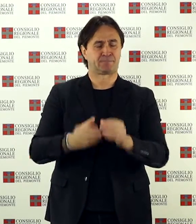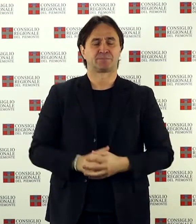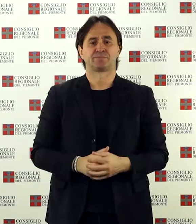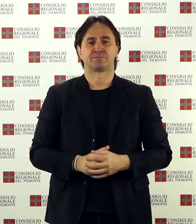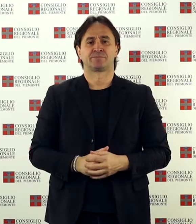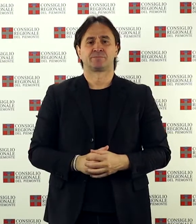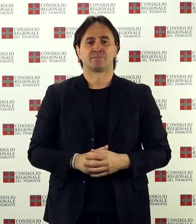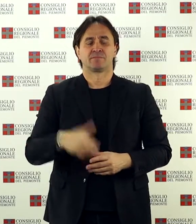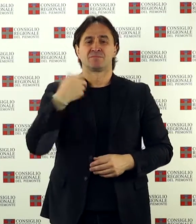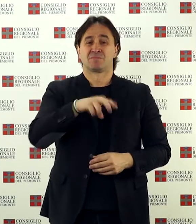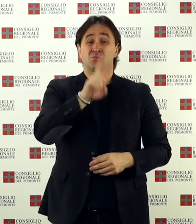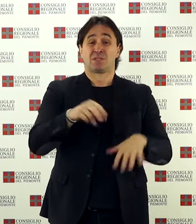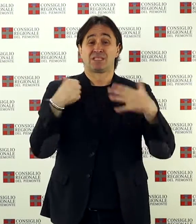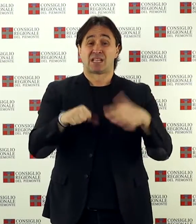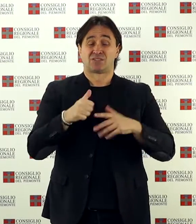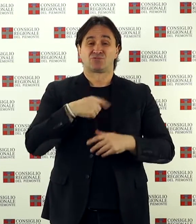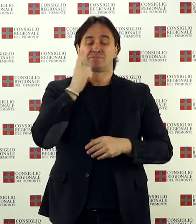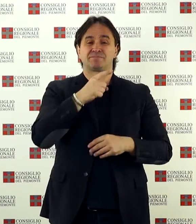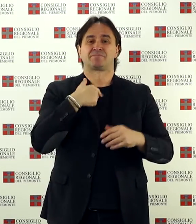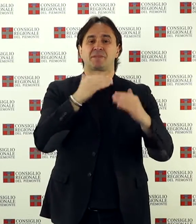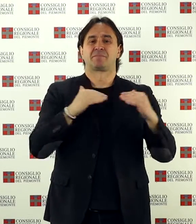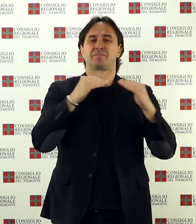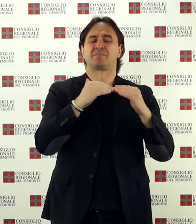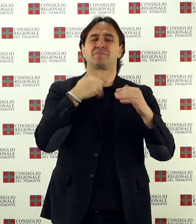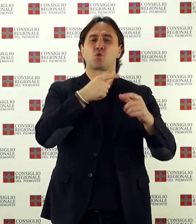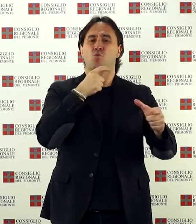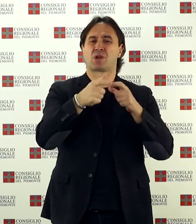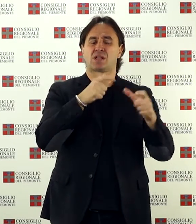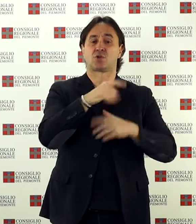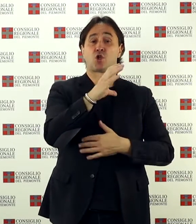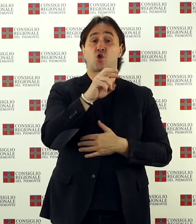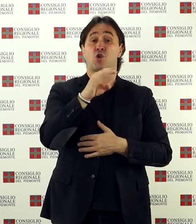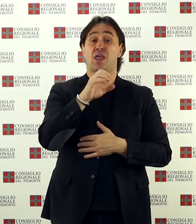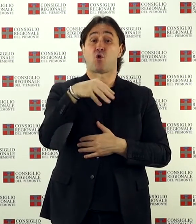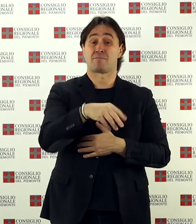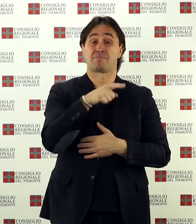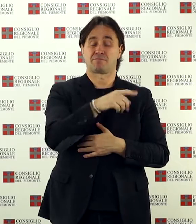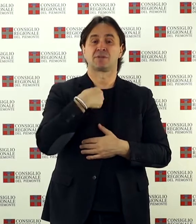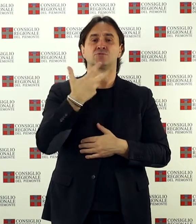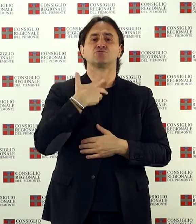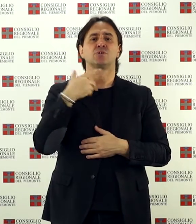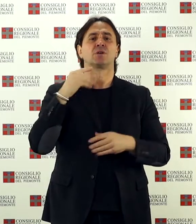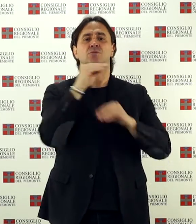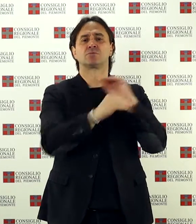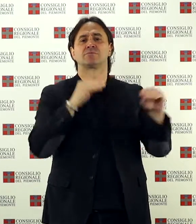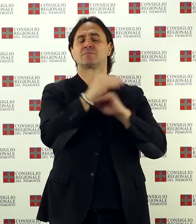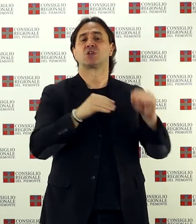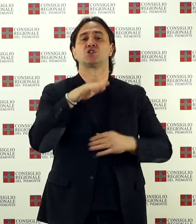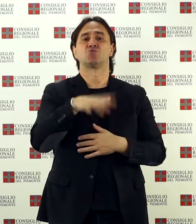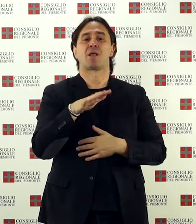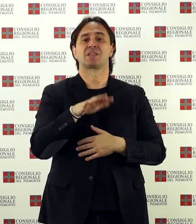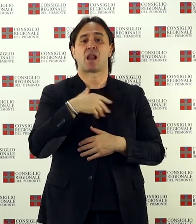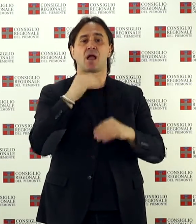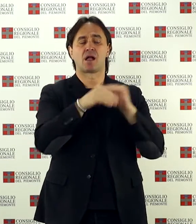Nel 2016 il Comitato regionale per le comunicazioni, Corecom, ha ricevuto oltre 5.000 domande per fruire del servizio